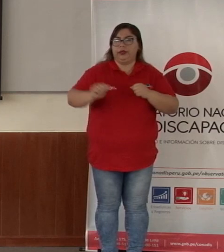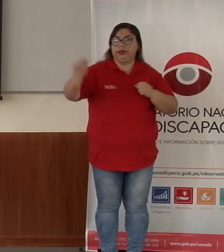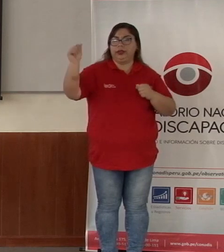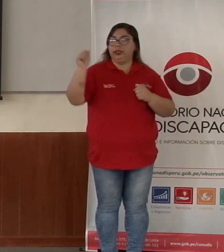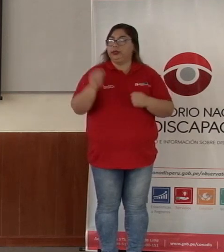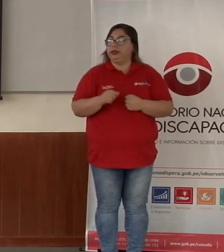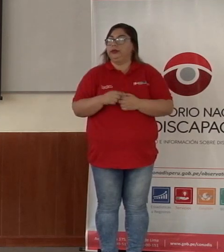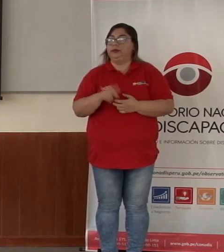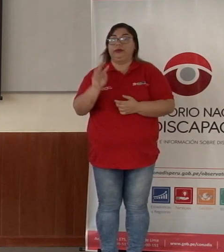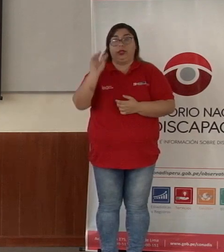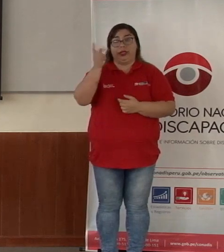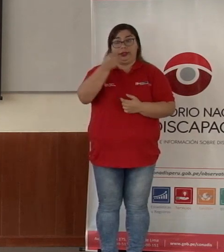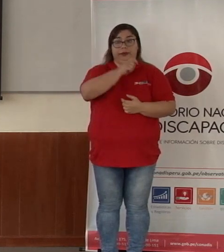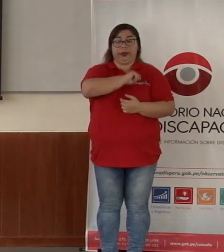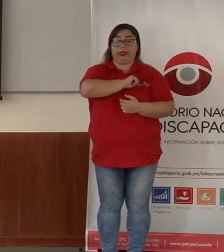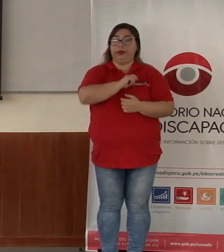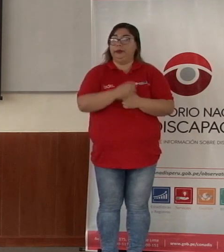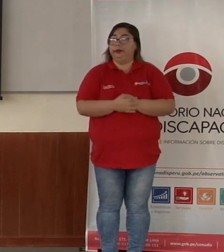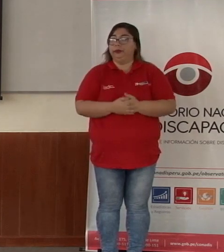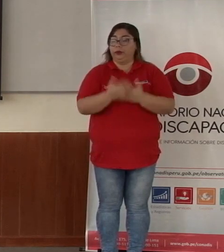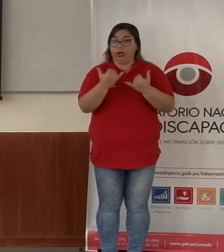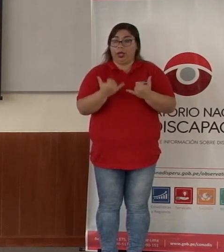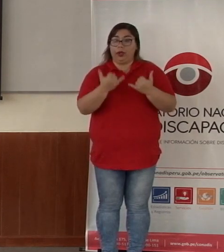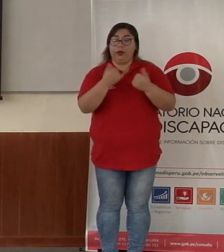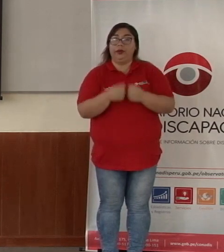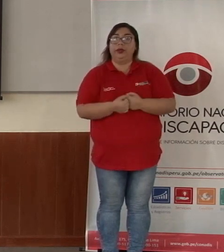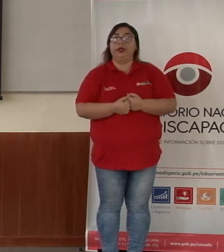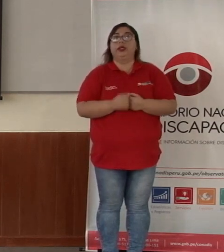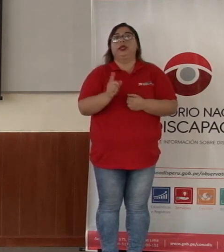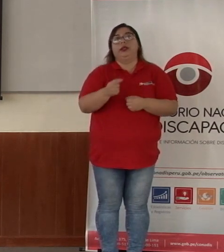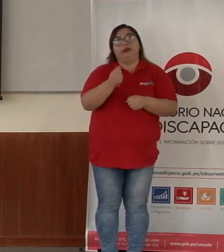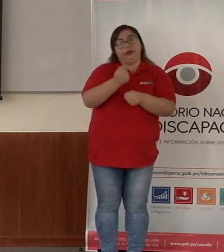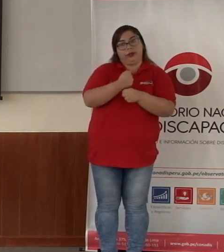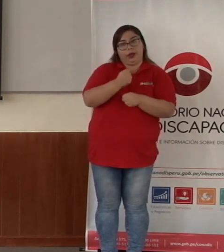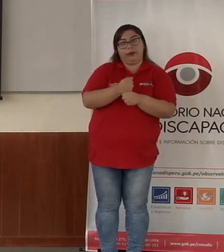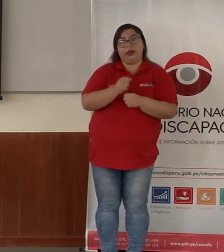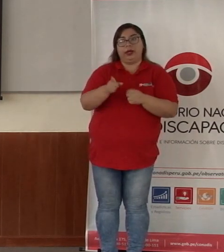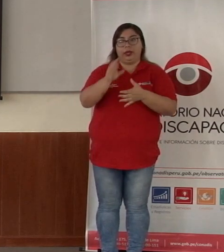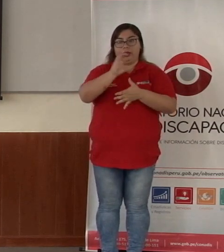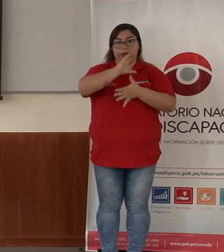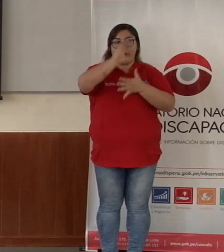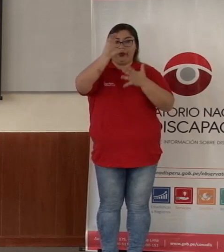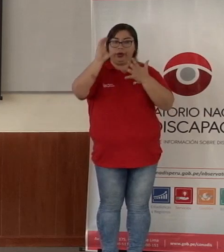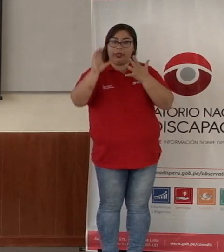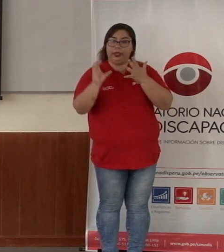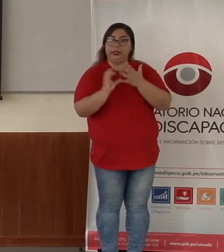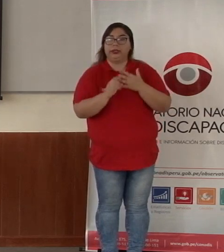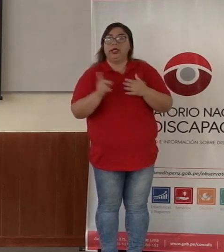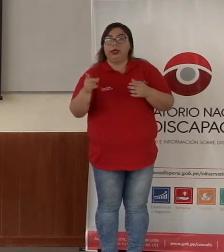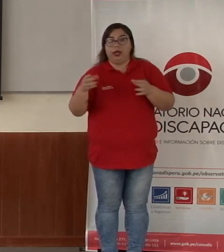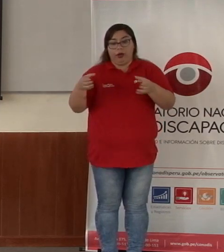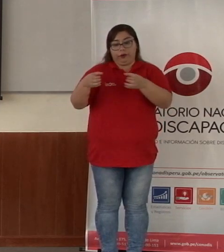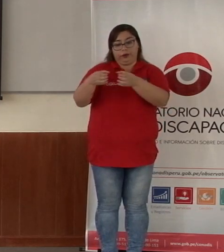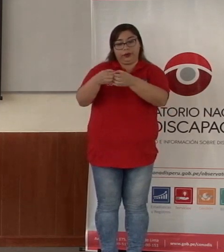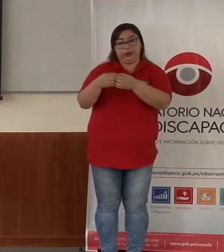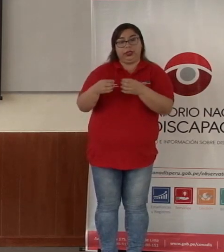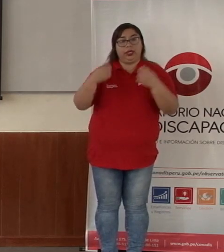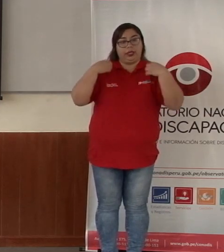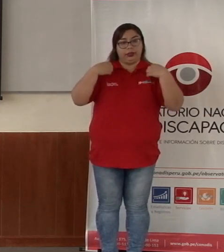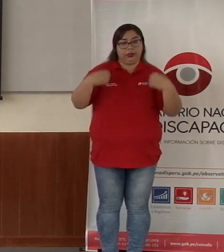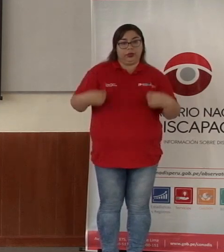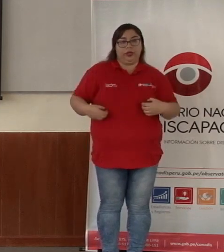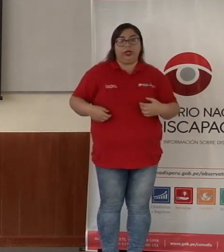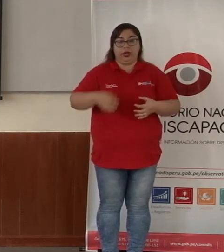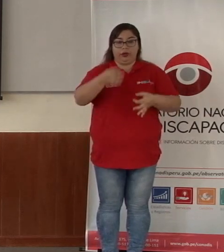y Tecnológico de España. Actualmente se desempeña como especialista jurídico en la Oficina de Asesoría Jurídica del Consejo Nacional